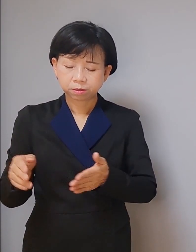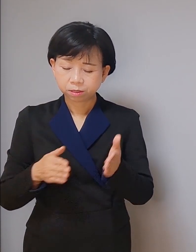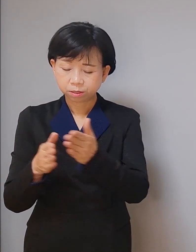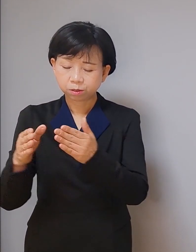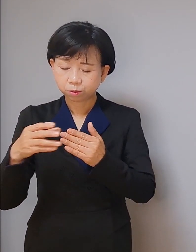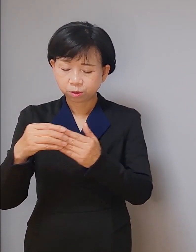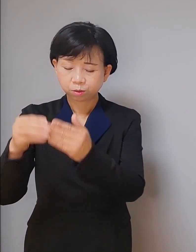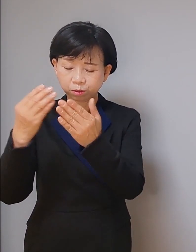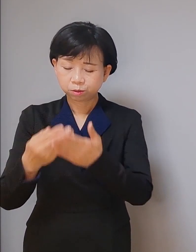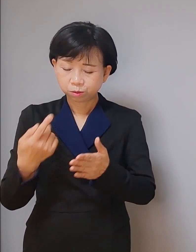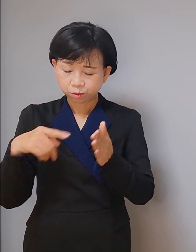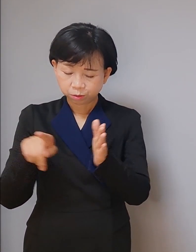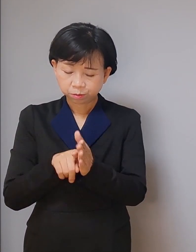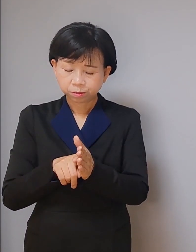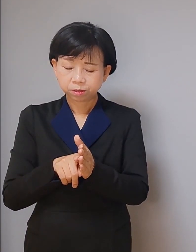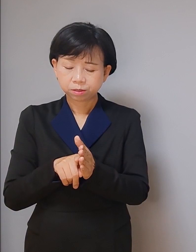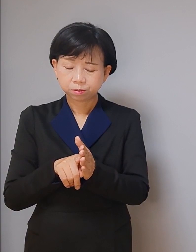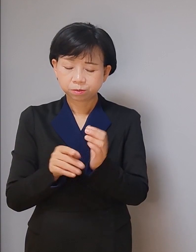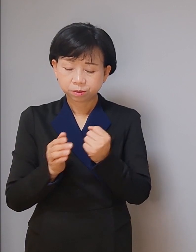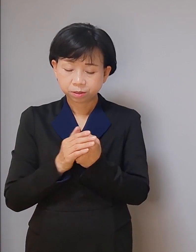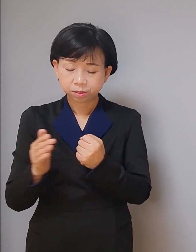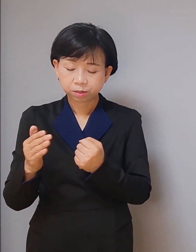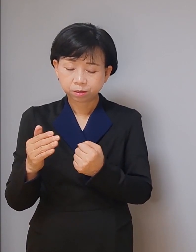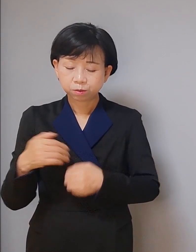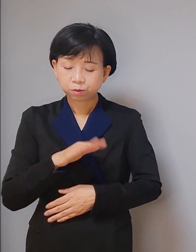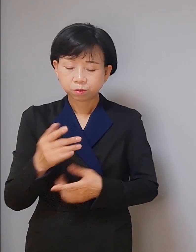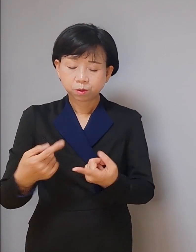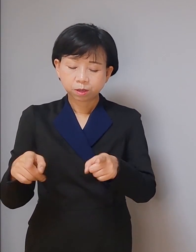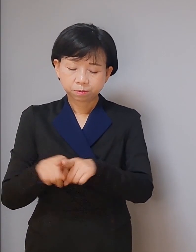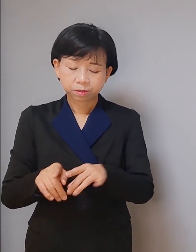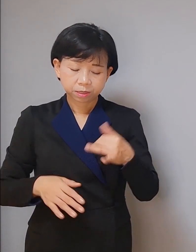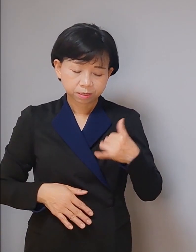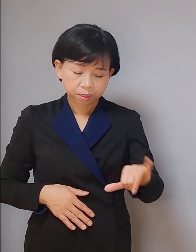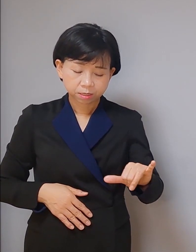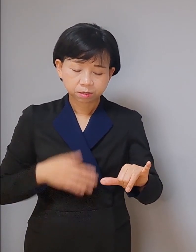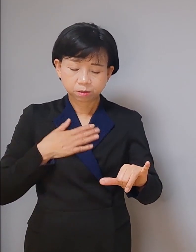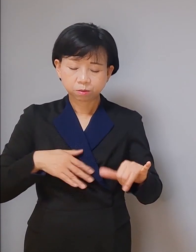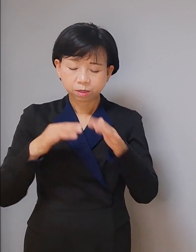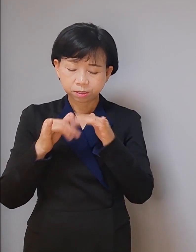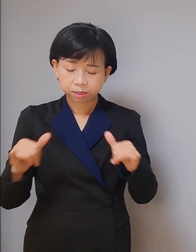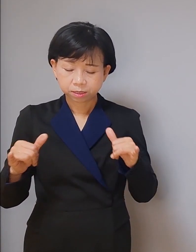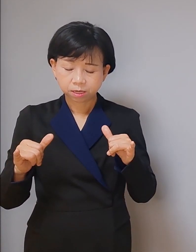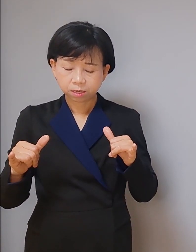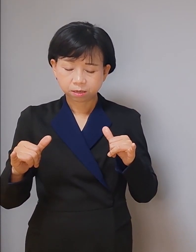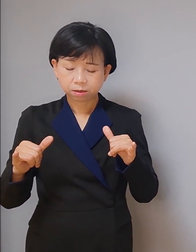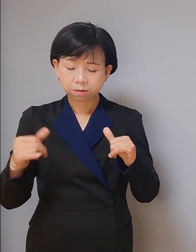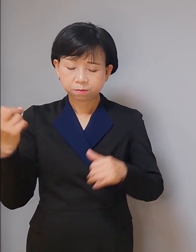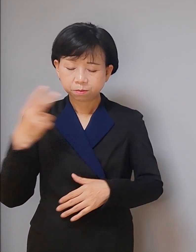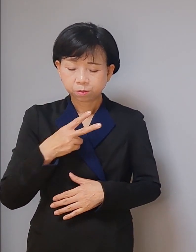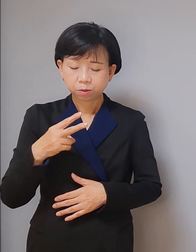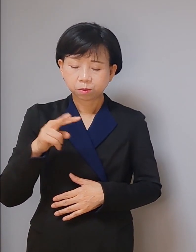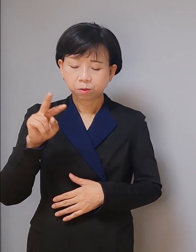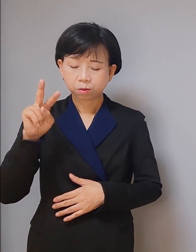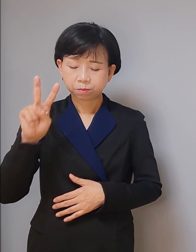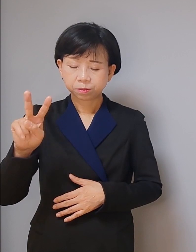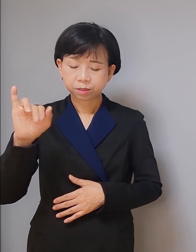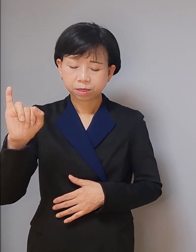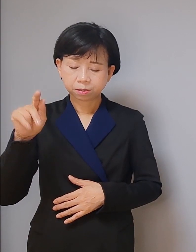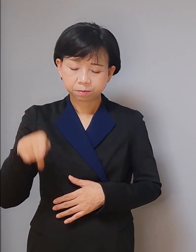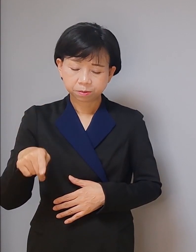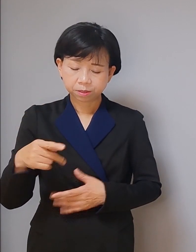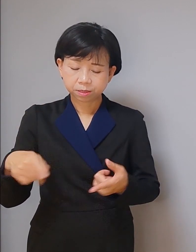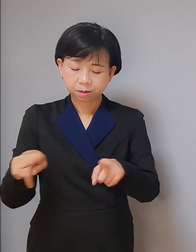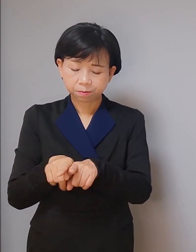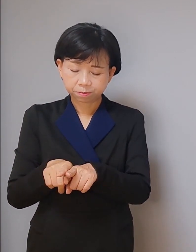길로 가게 하시는 줄 믿사오니 우리와 더불어 우리의 자녀가, 우리의 지인들이, 또 우리가 품고 있는